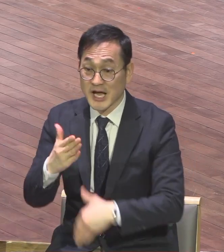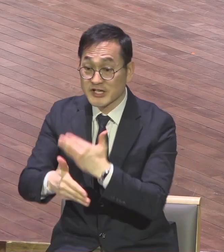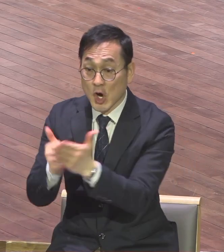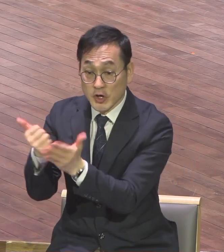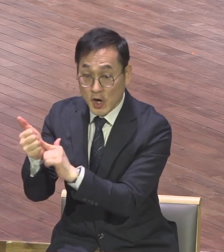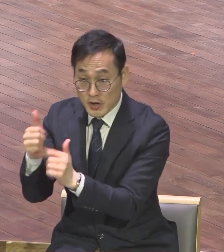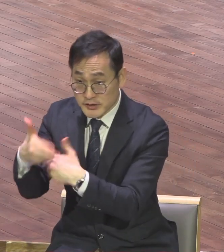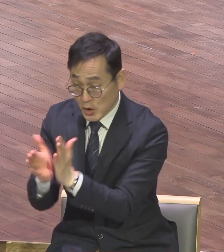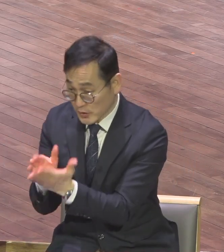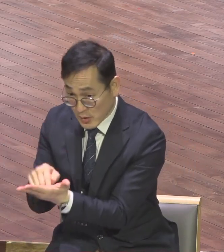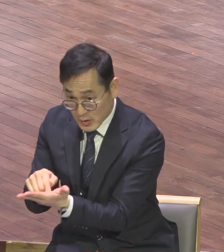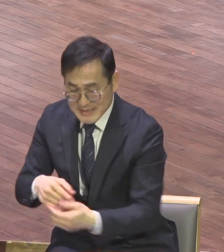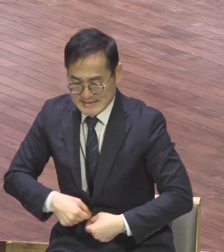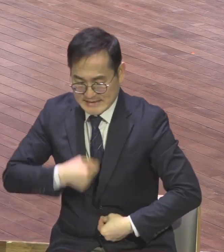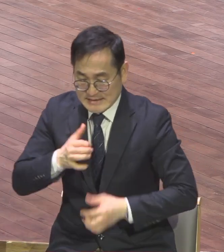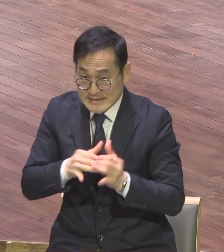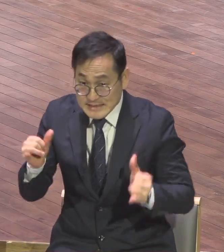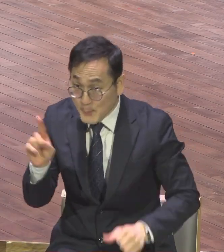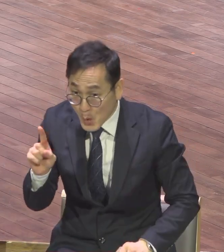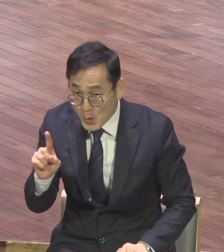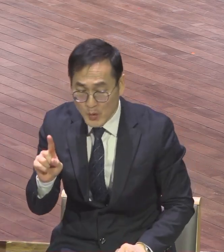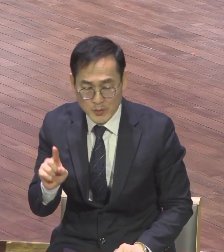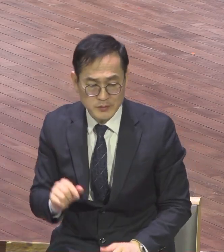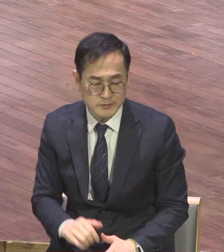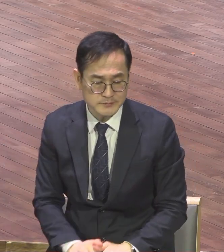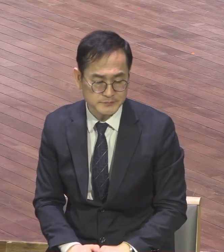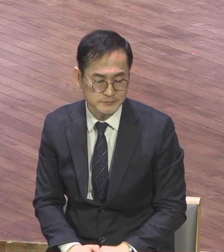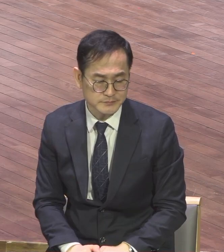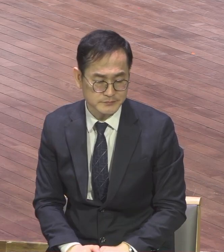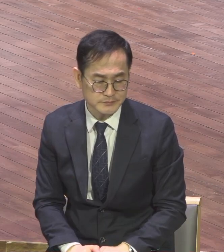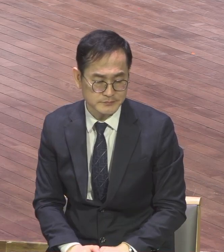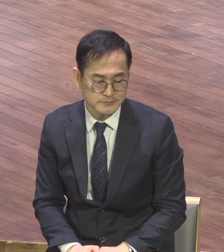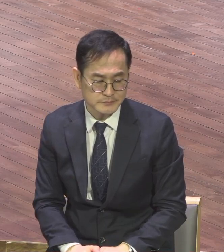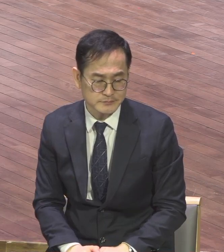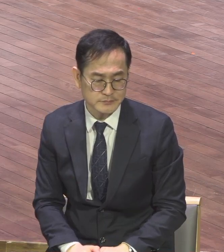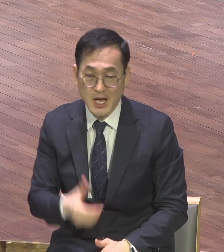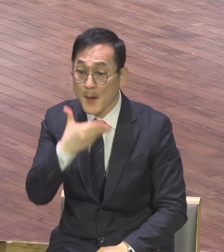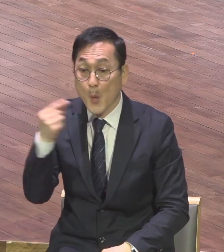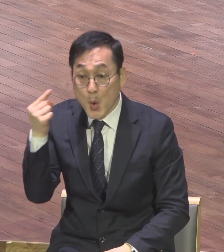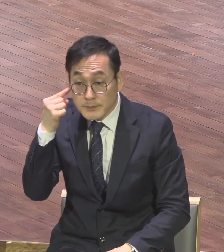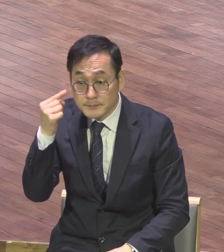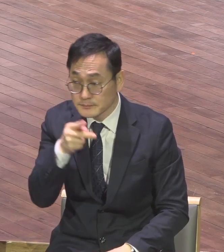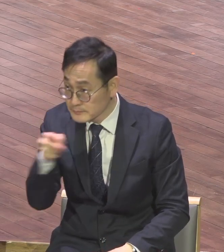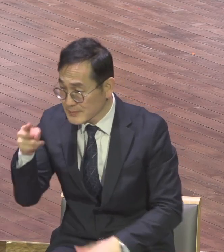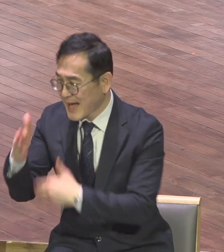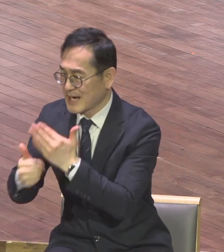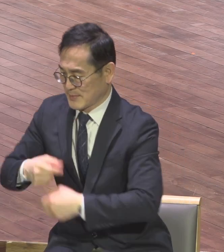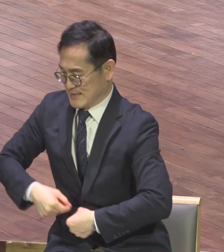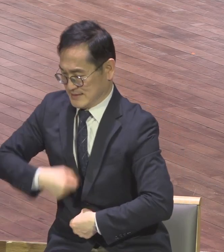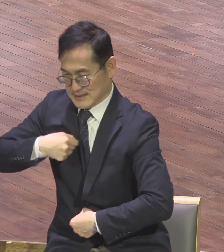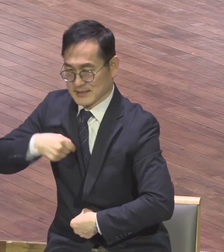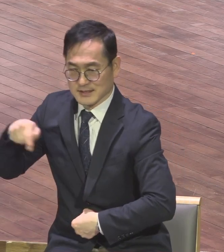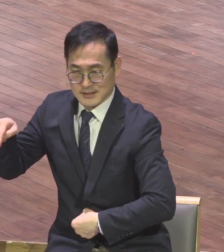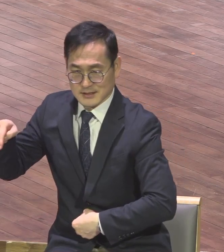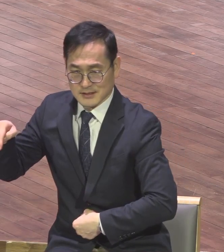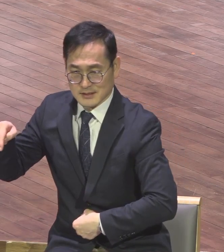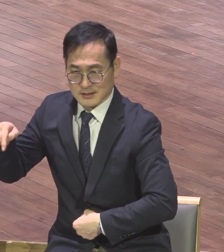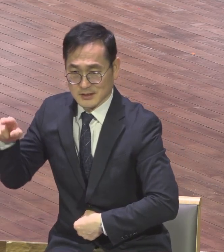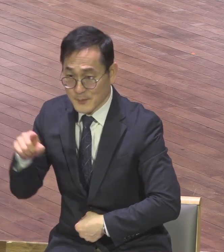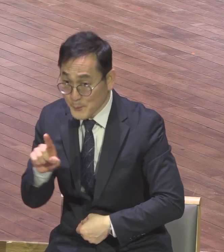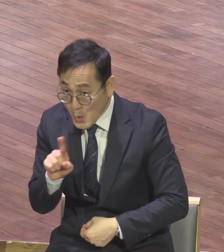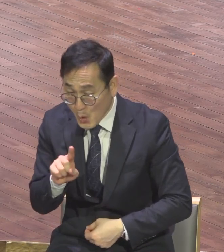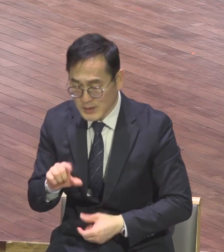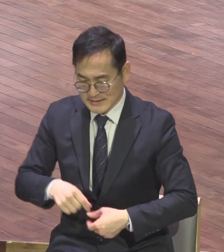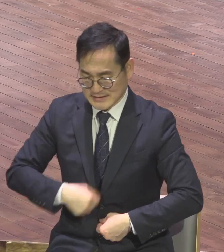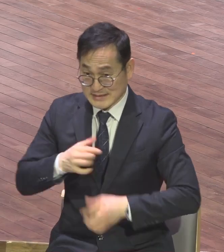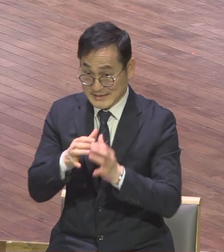없습니다. 로마서 1장 17절에 나오죠. 복음에는 하나님의 의가 나타나서 믿음으로 믿음에 이르게 하나니 기록된 바 오직